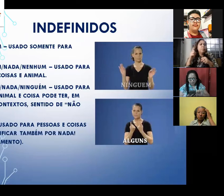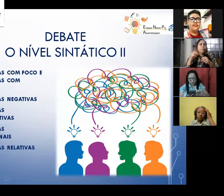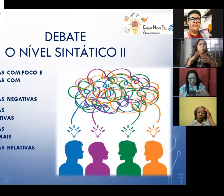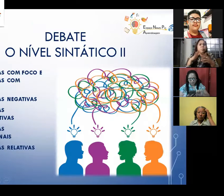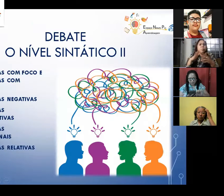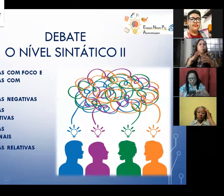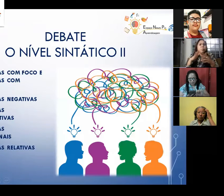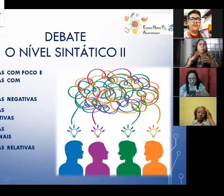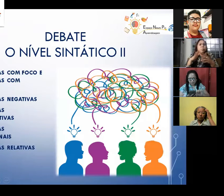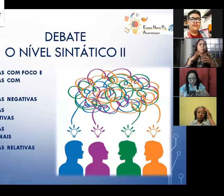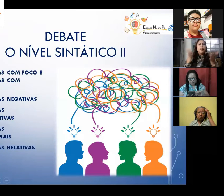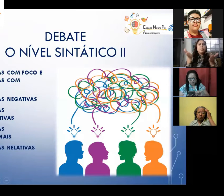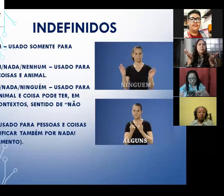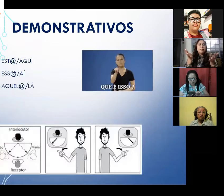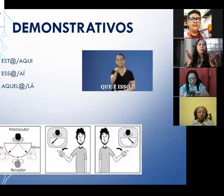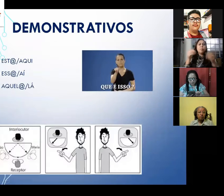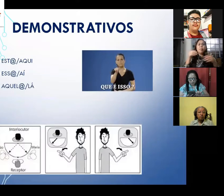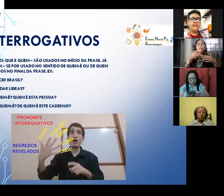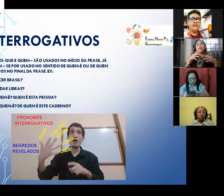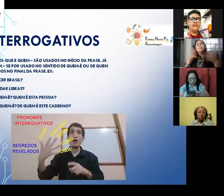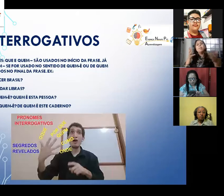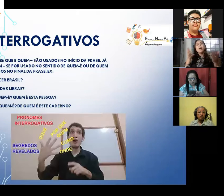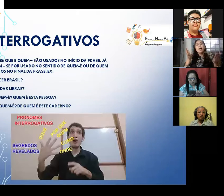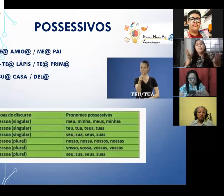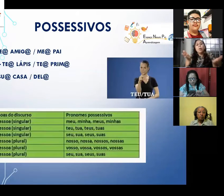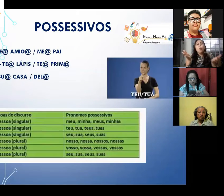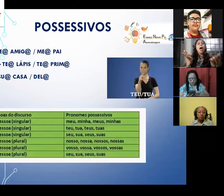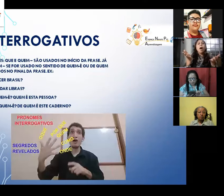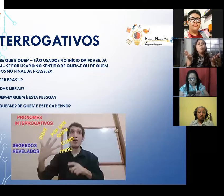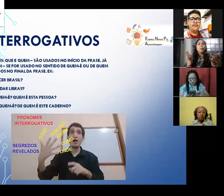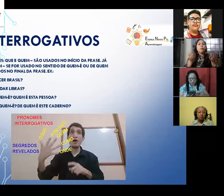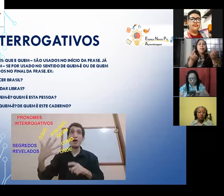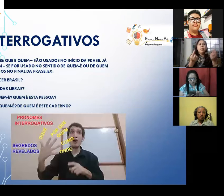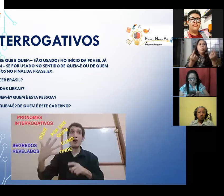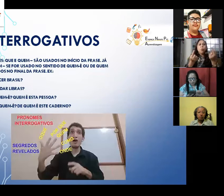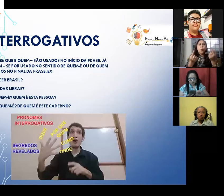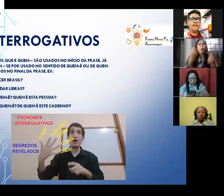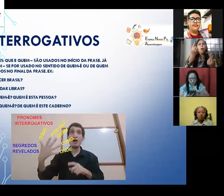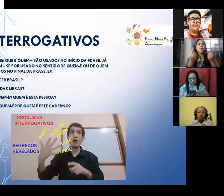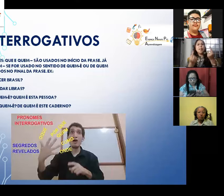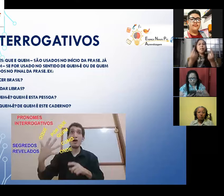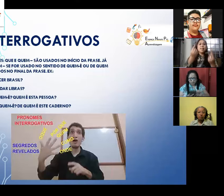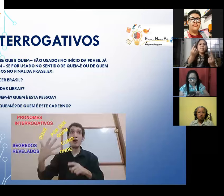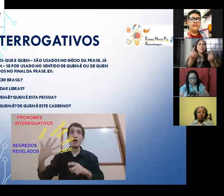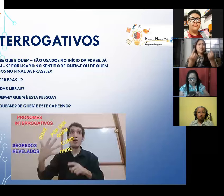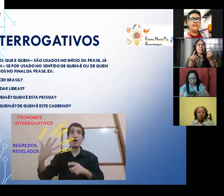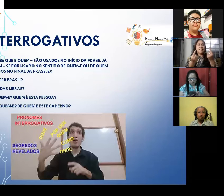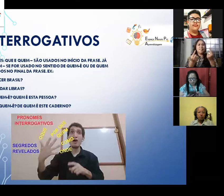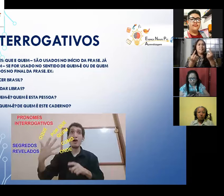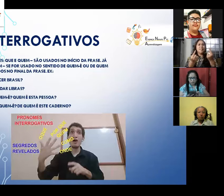dia. Esse sinal também vale para qual, né? Ou qual